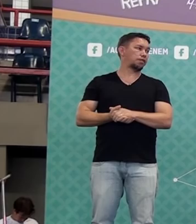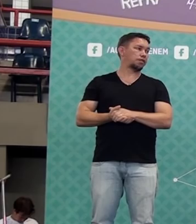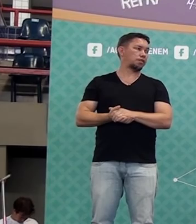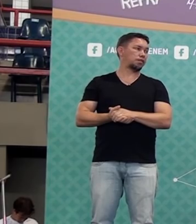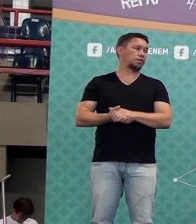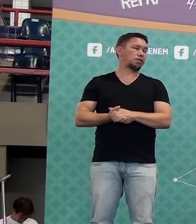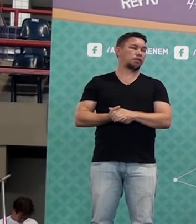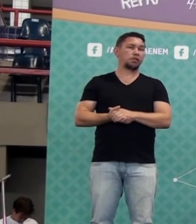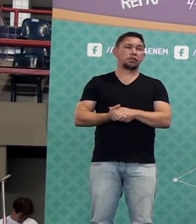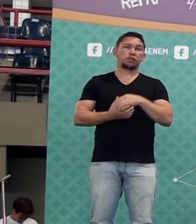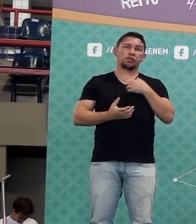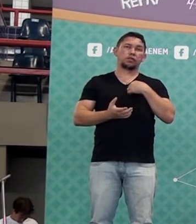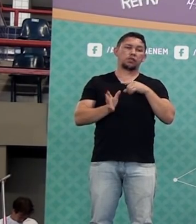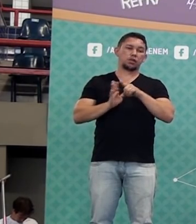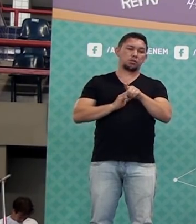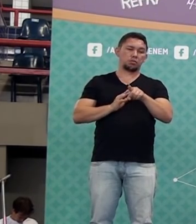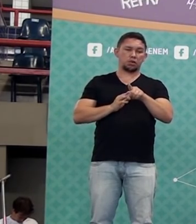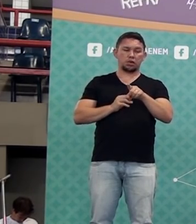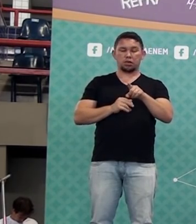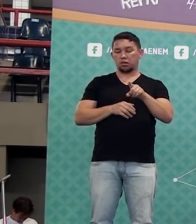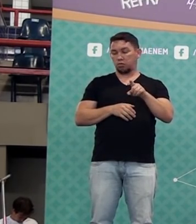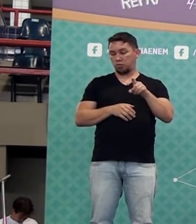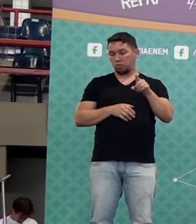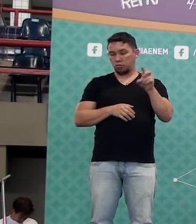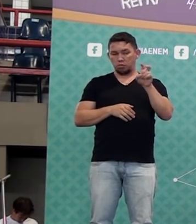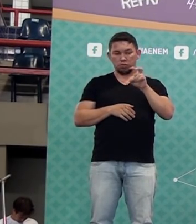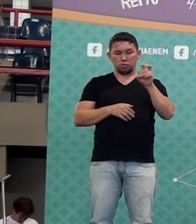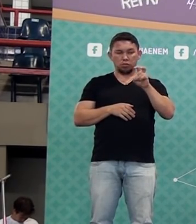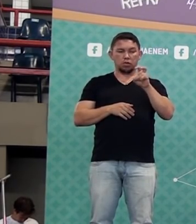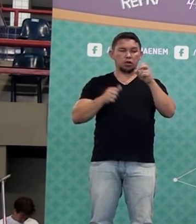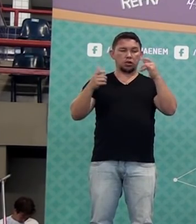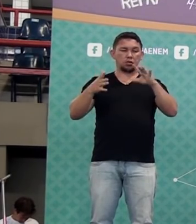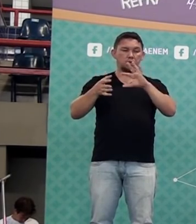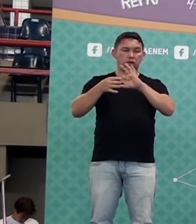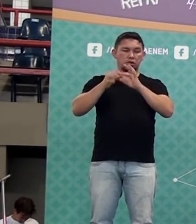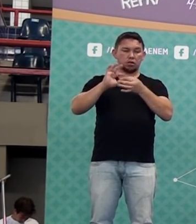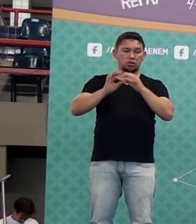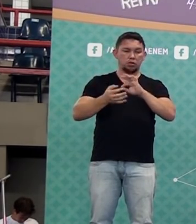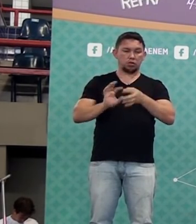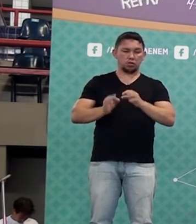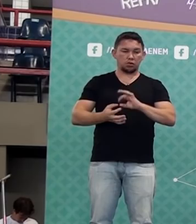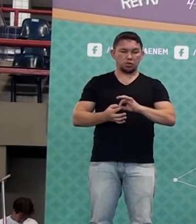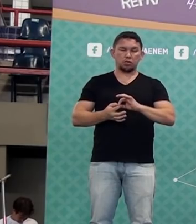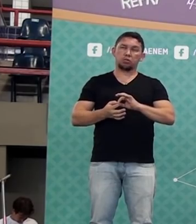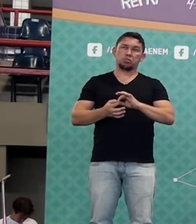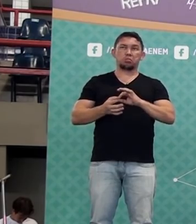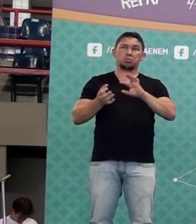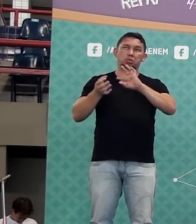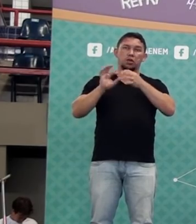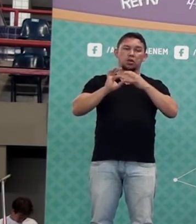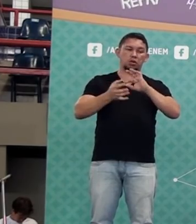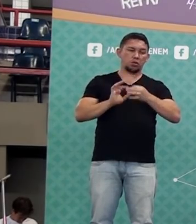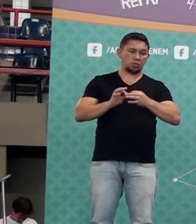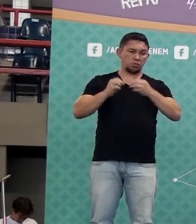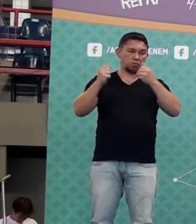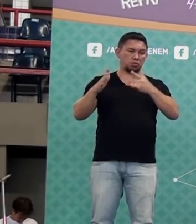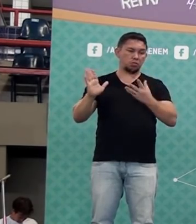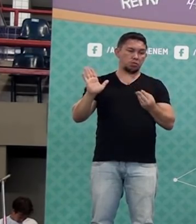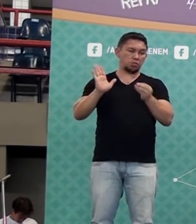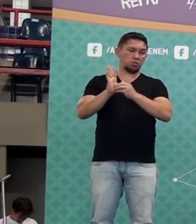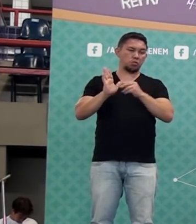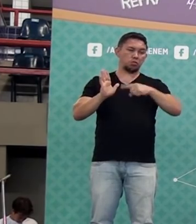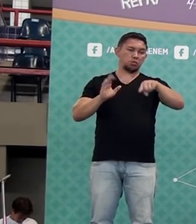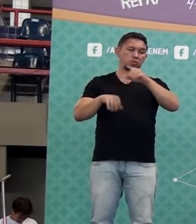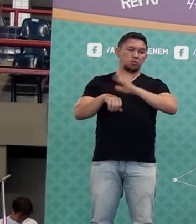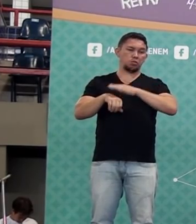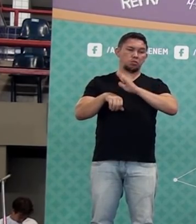E a quinta questão, gente, fala sobre Olimpíadas. Olimpíadas, eu achei por bem colocar aí, até para que